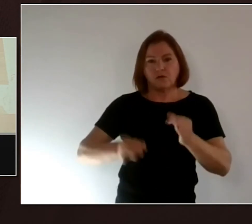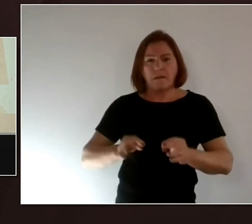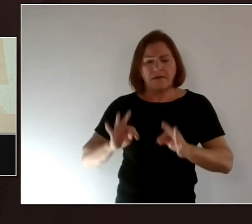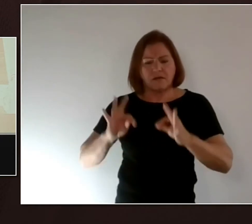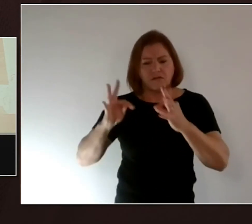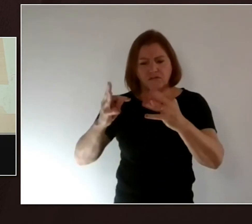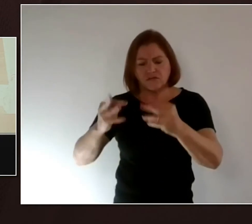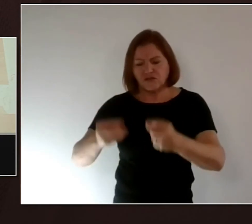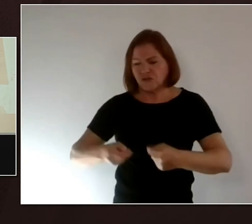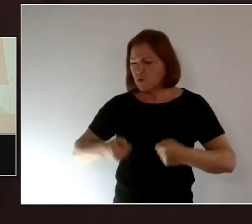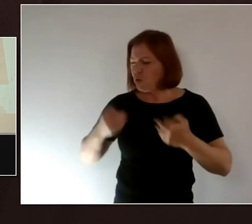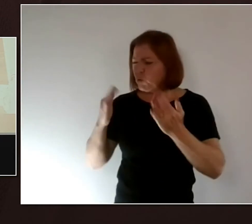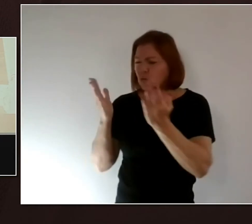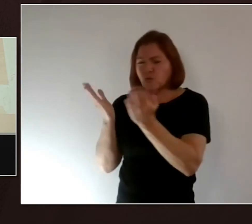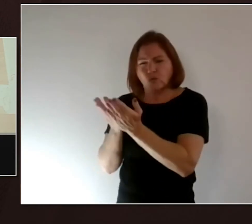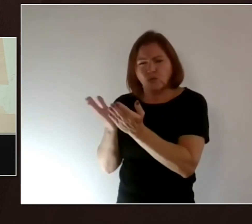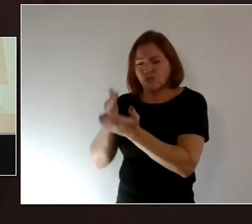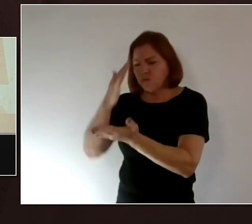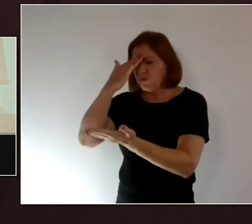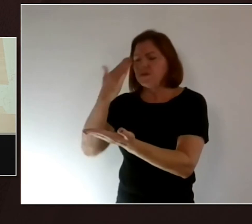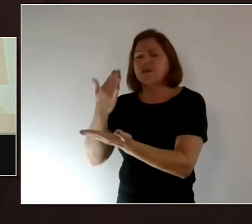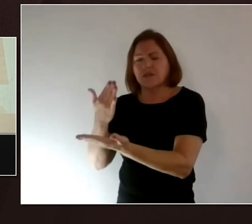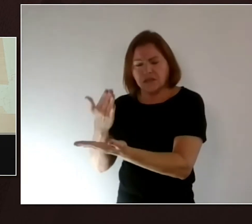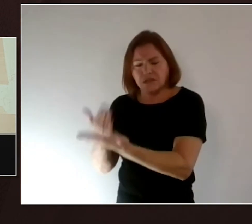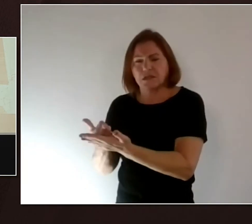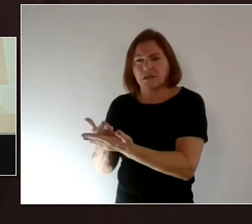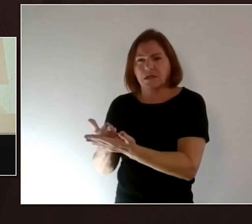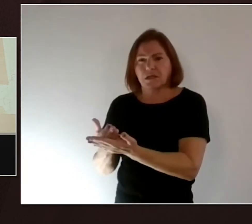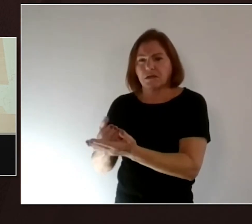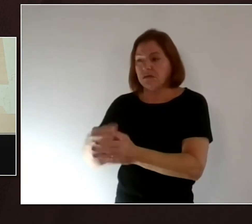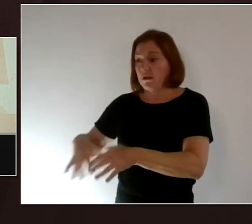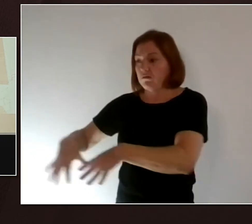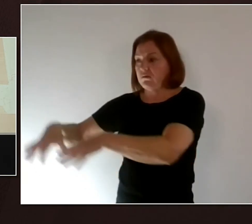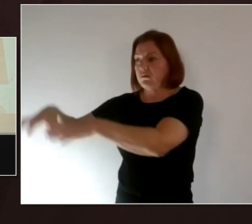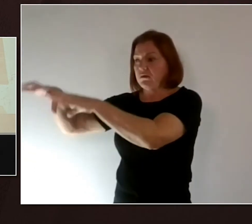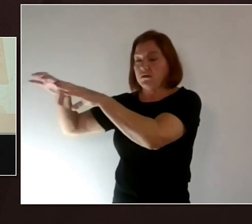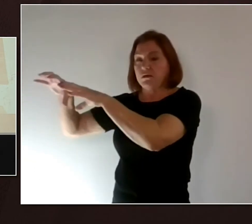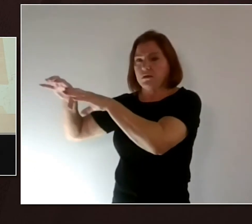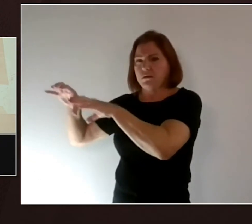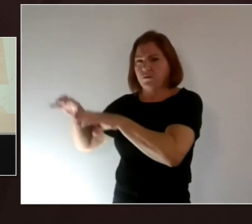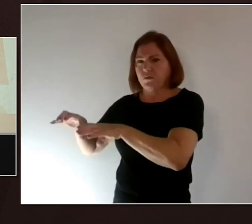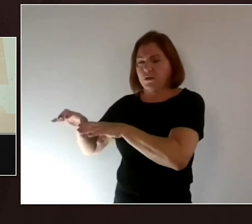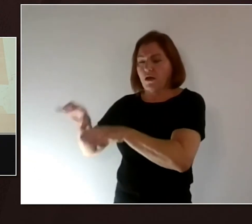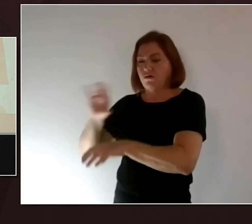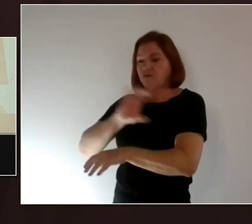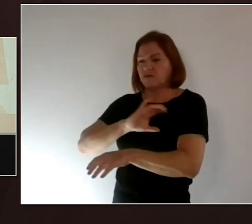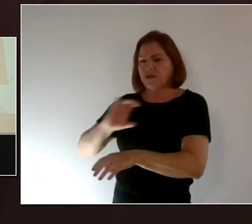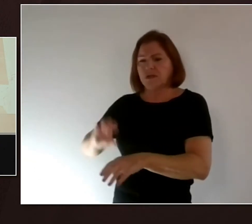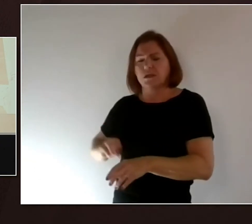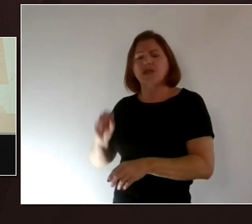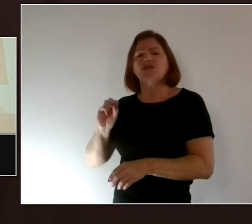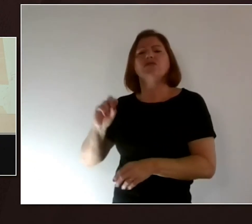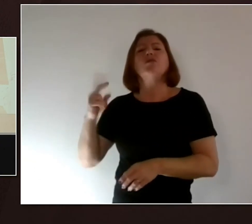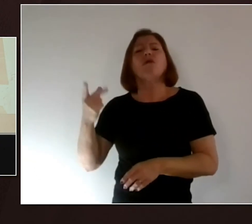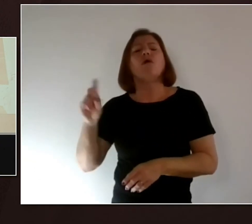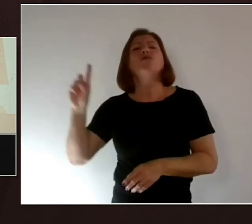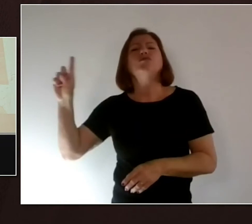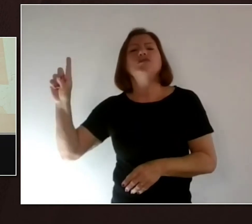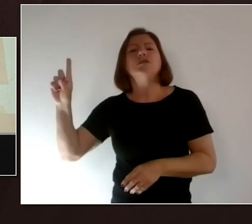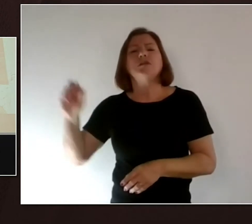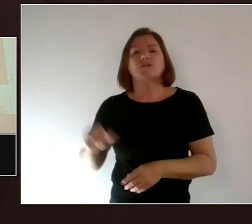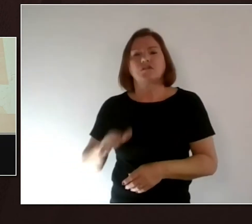crentes, irmãos, será no tribunal de Deus ou no tribunal de Cristo? Romanos 14, 10, dá uma olhada.